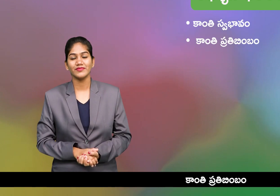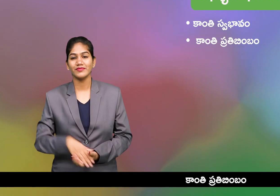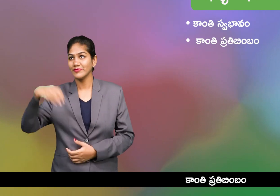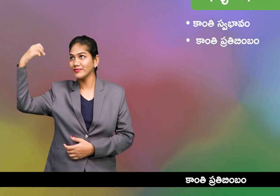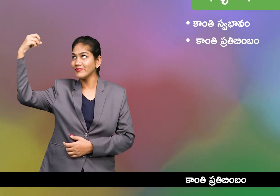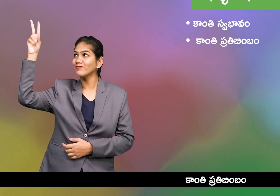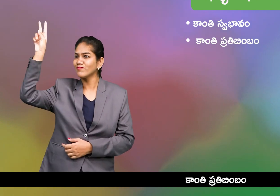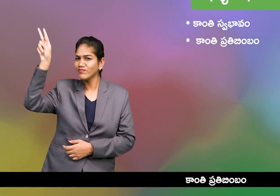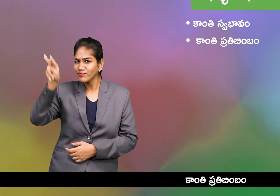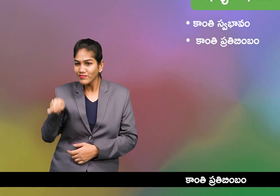కాంతి ప్రతిబింబం,